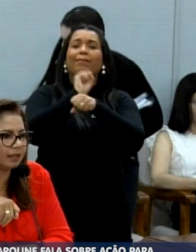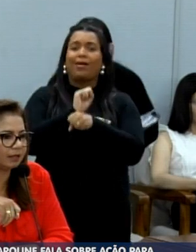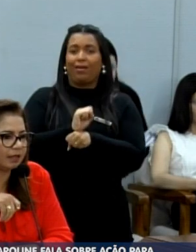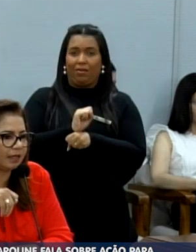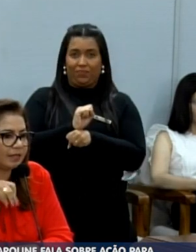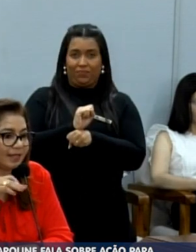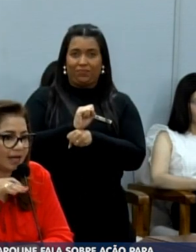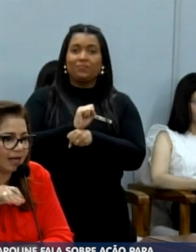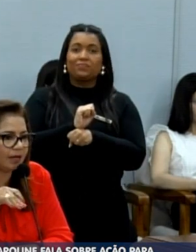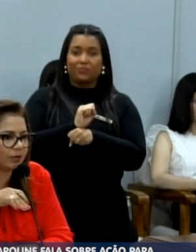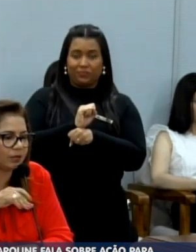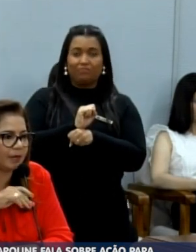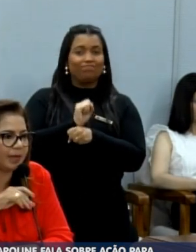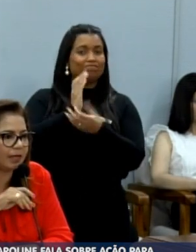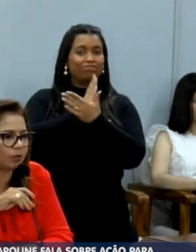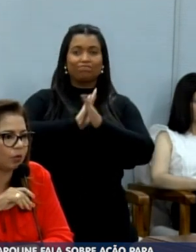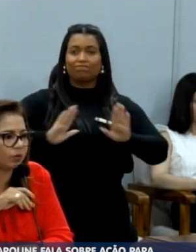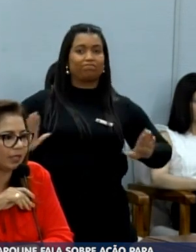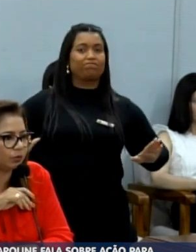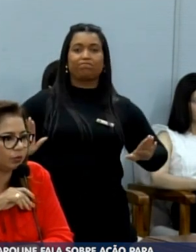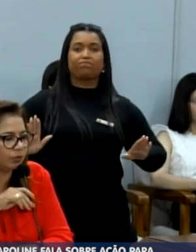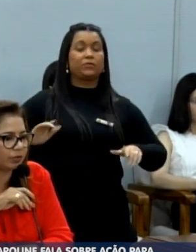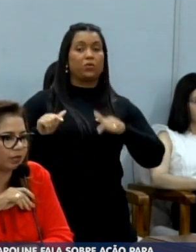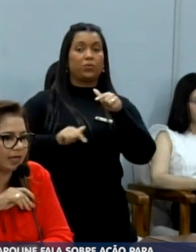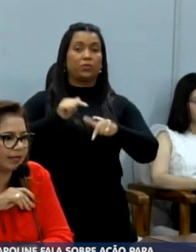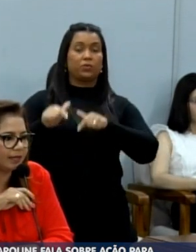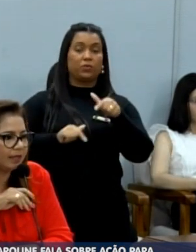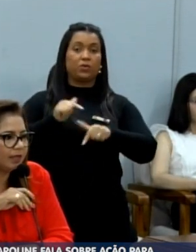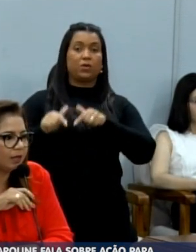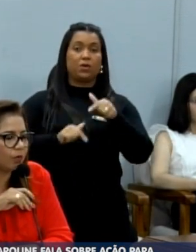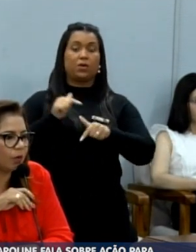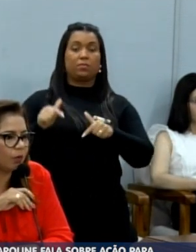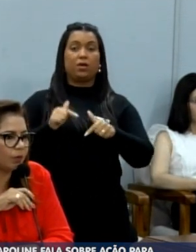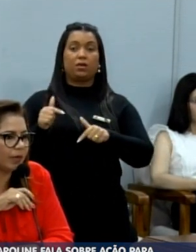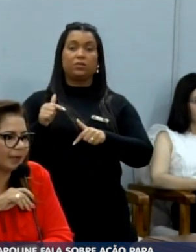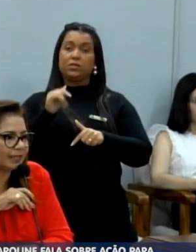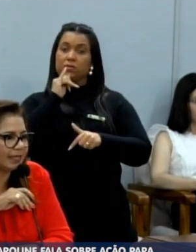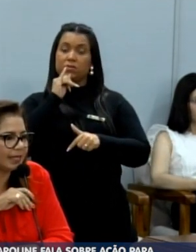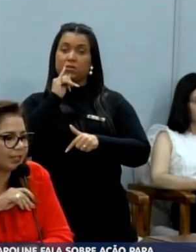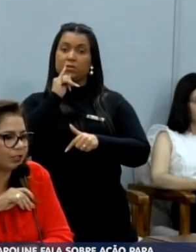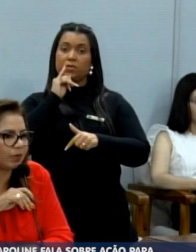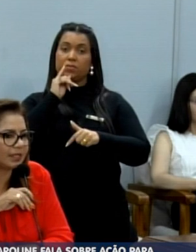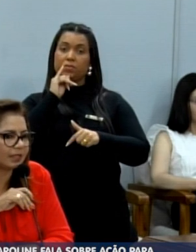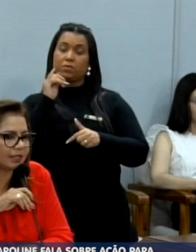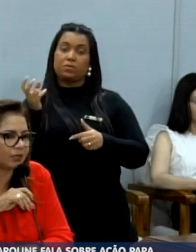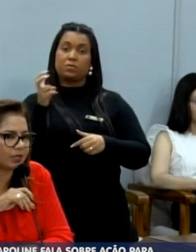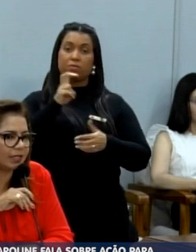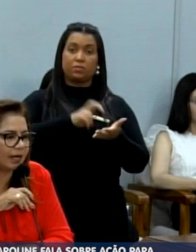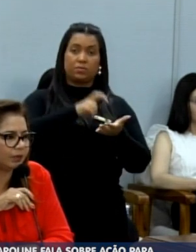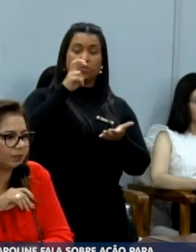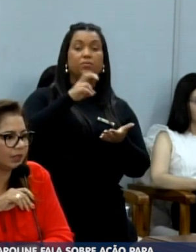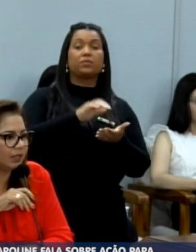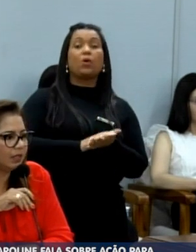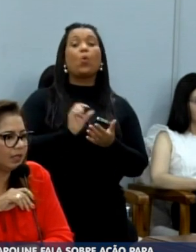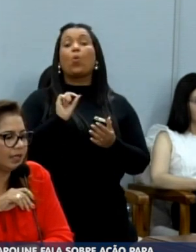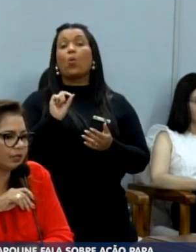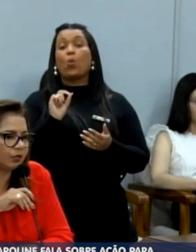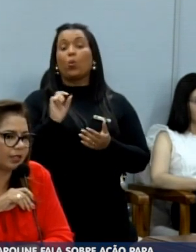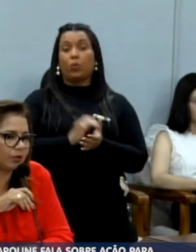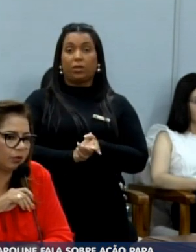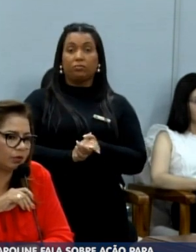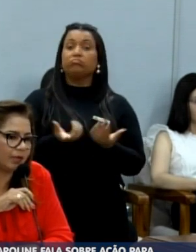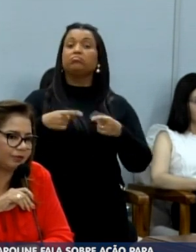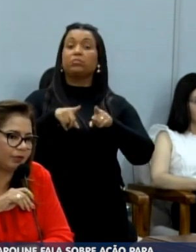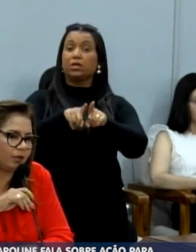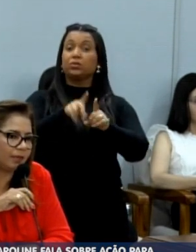suspender, né, encerrar o trabalho com o contraturno escolar com uma parceria que tinha com a assistência social.